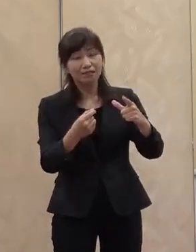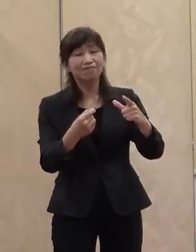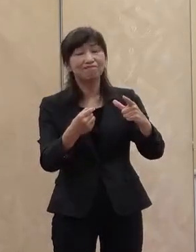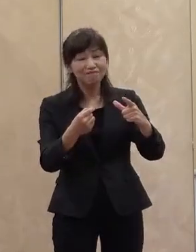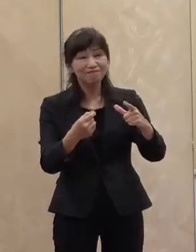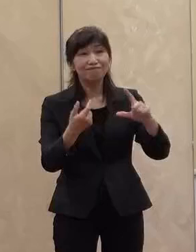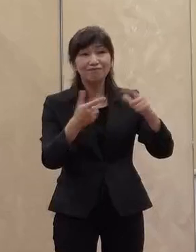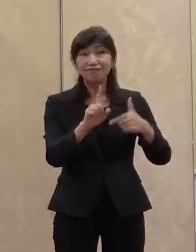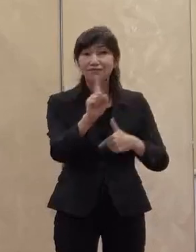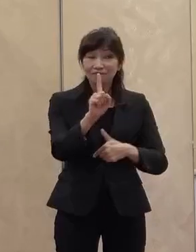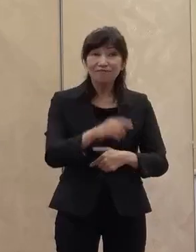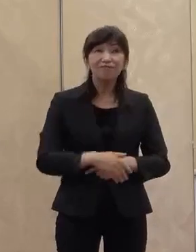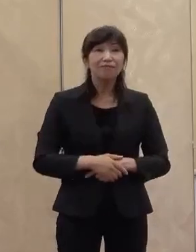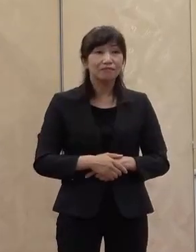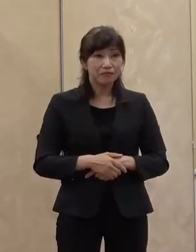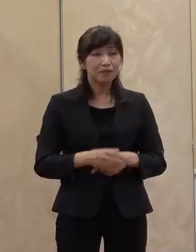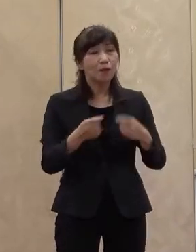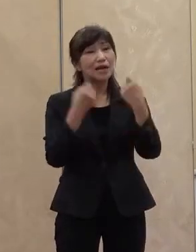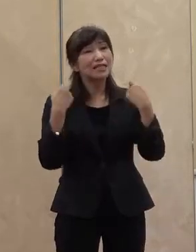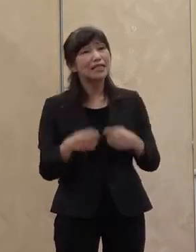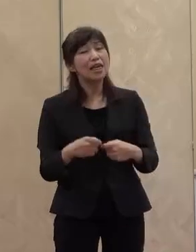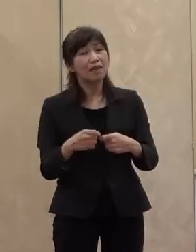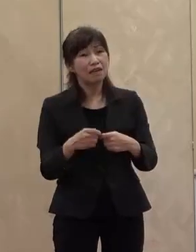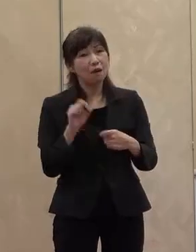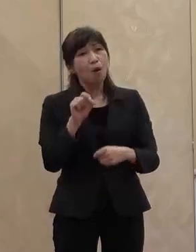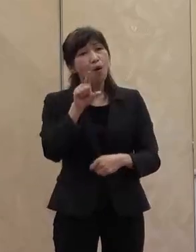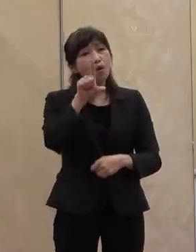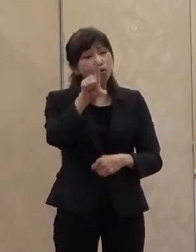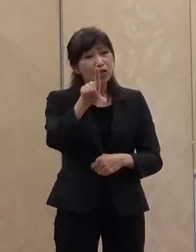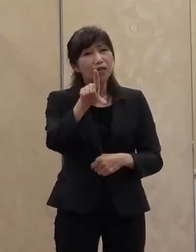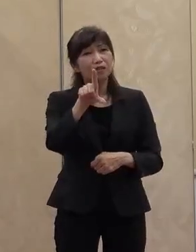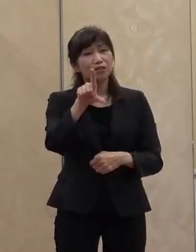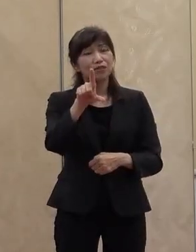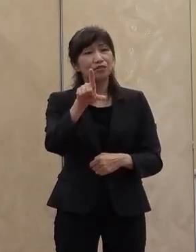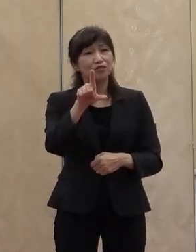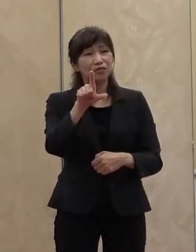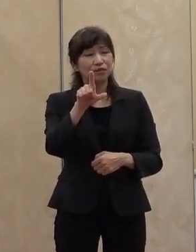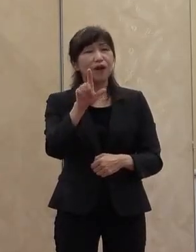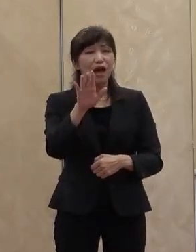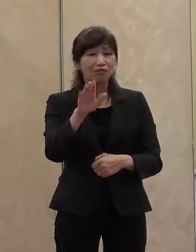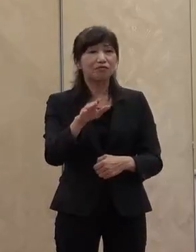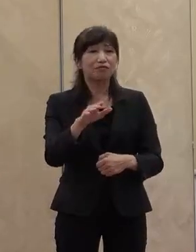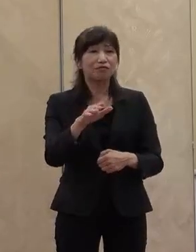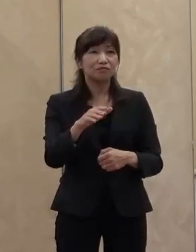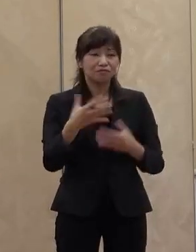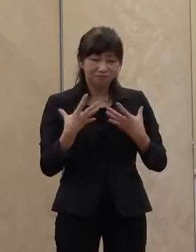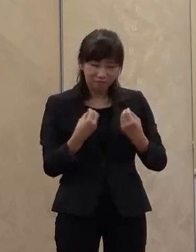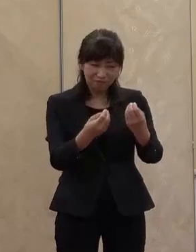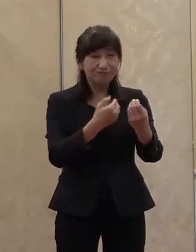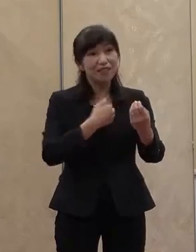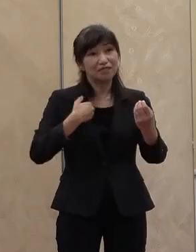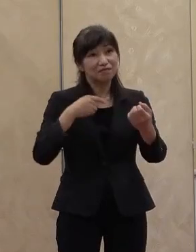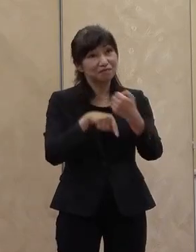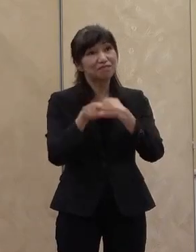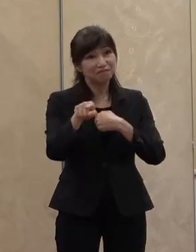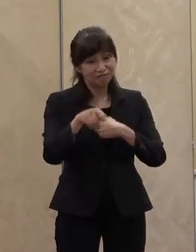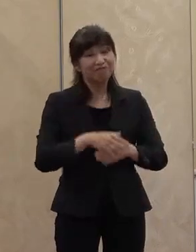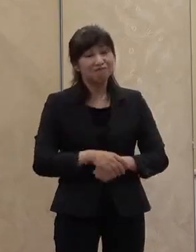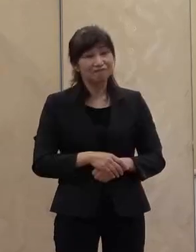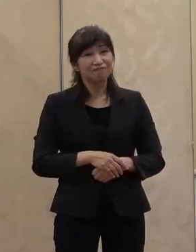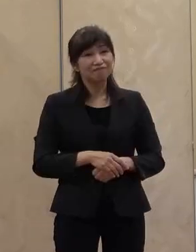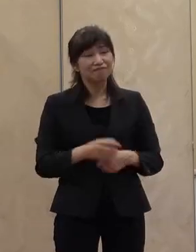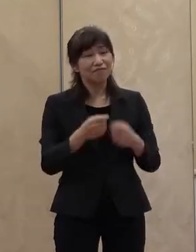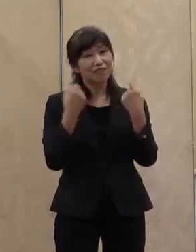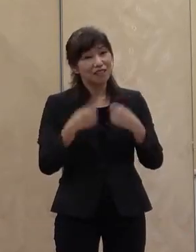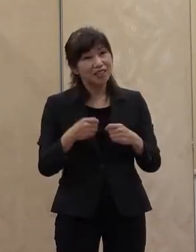といえば、正規雇用の方を、まあ、増やしできるだけ増やして安定的な雇用を増やしてもらいたいというので、正規が大